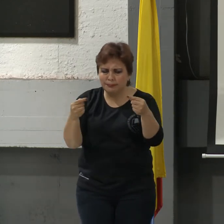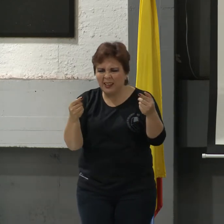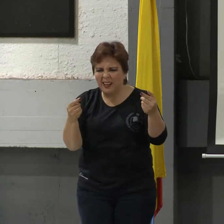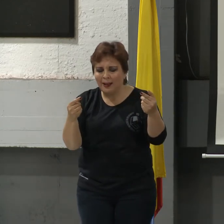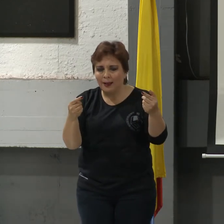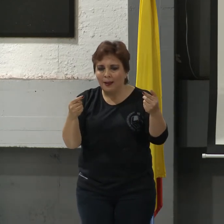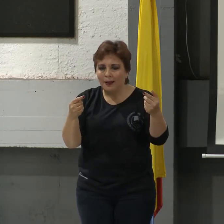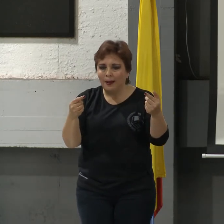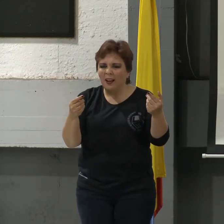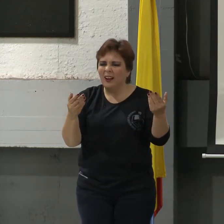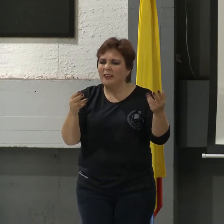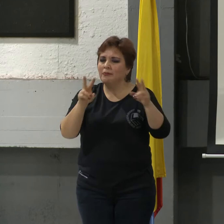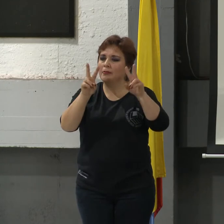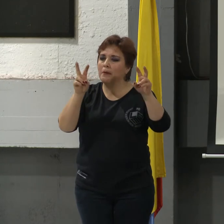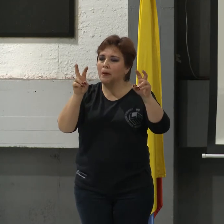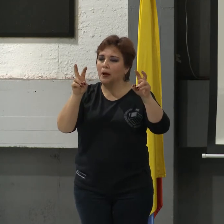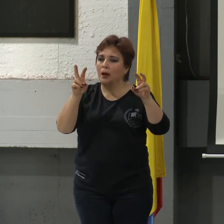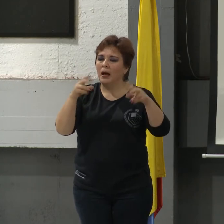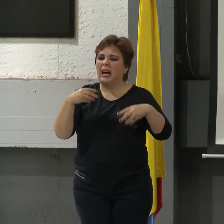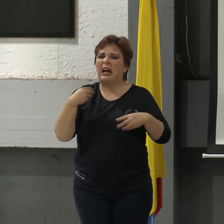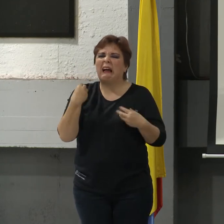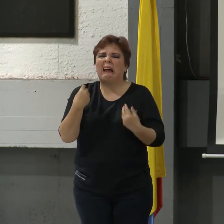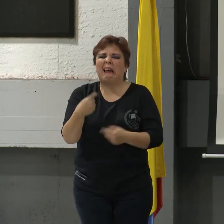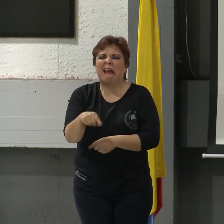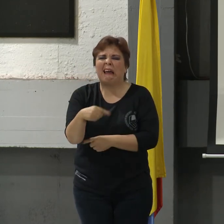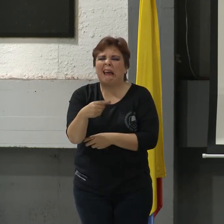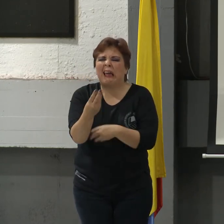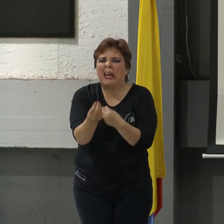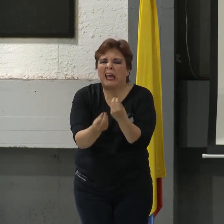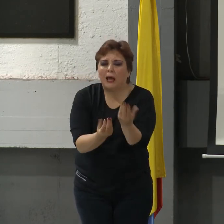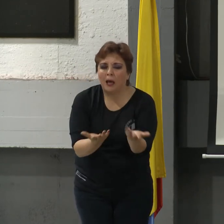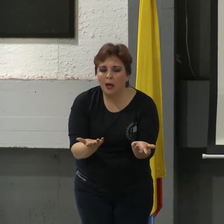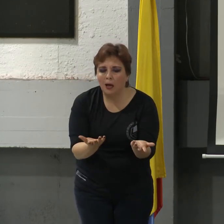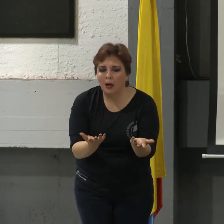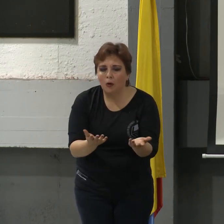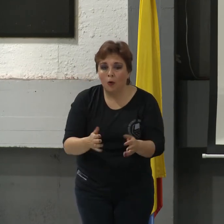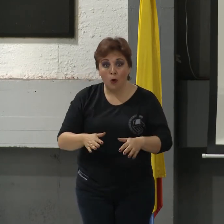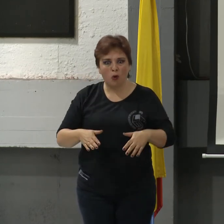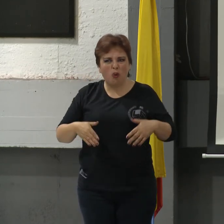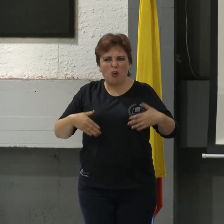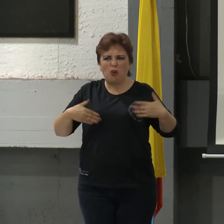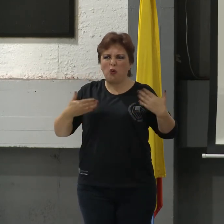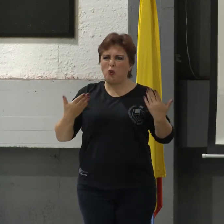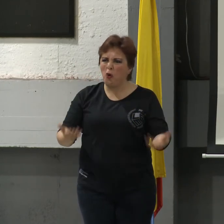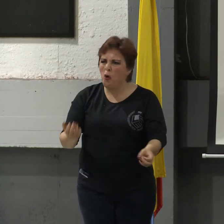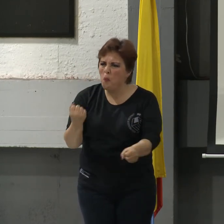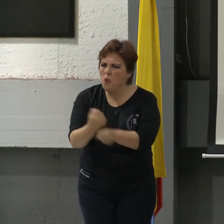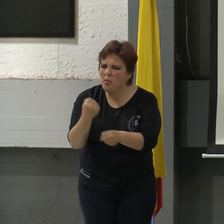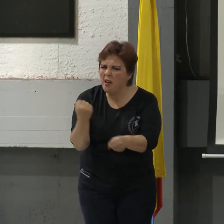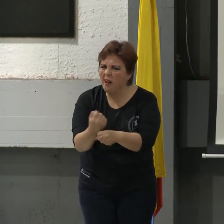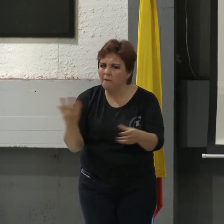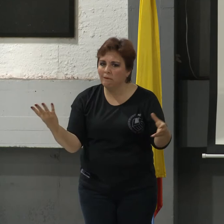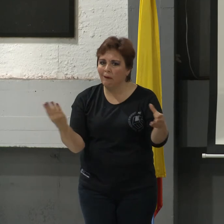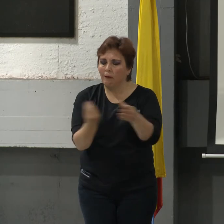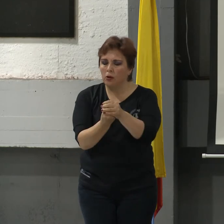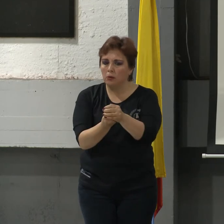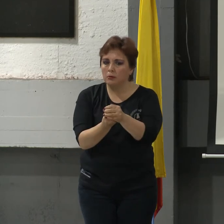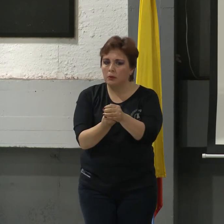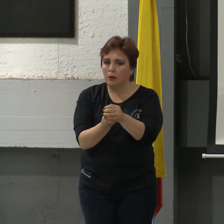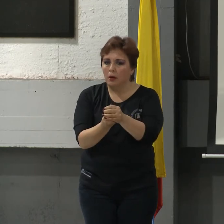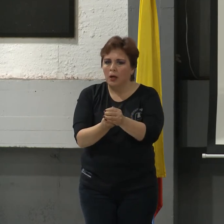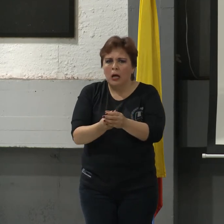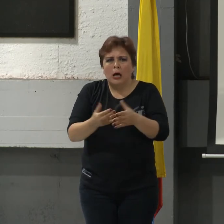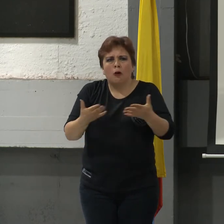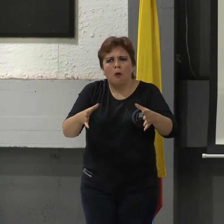qué hacer y cómo hacer mejor ese trabajo de la inclusión y el reconocimiento a la diferencia a la diversidad